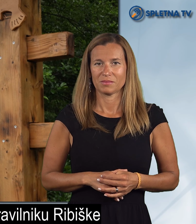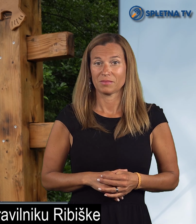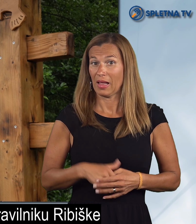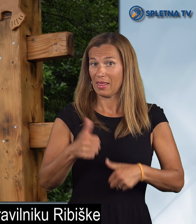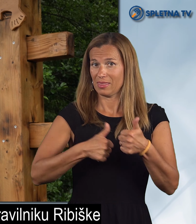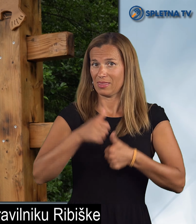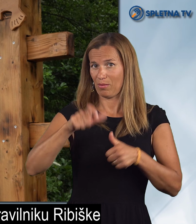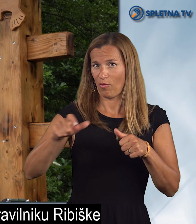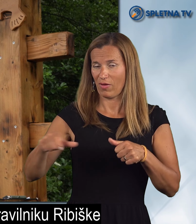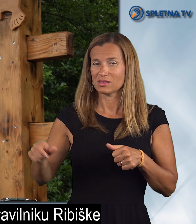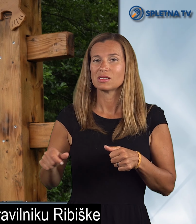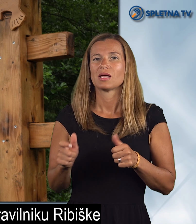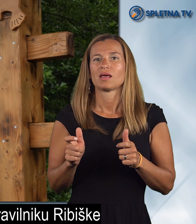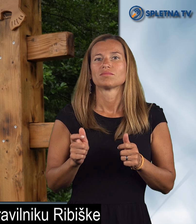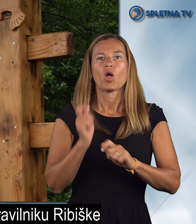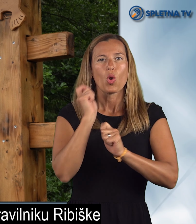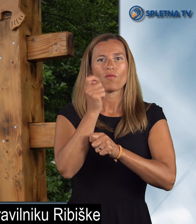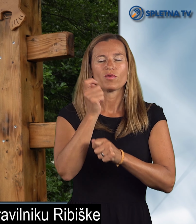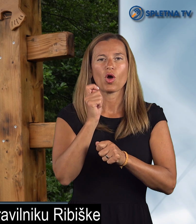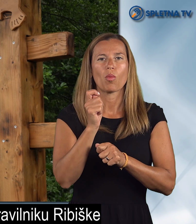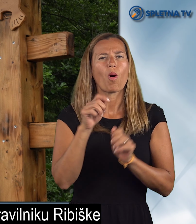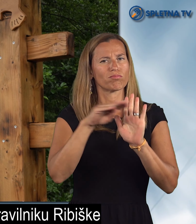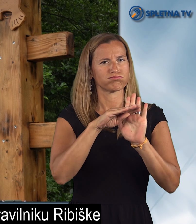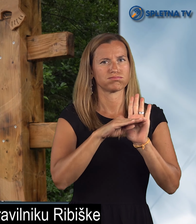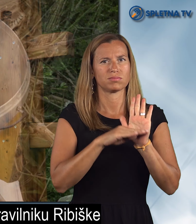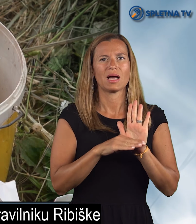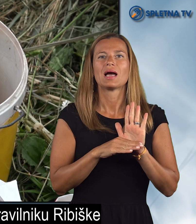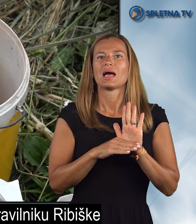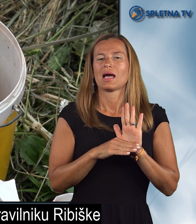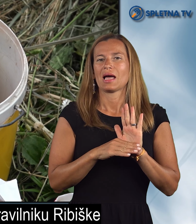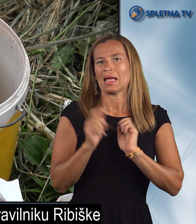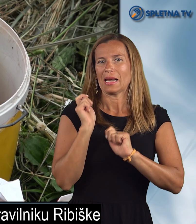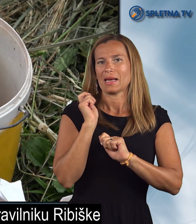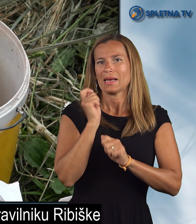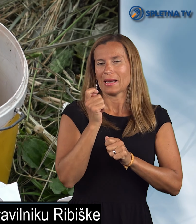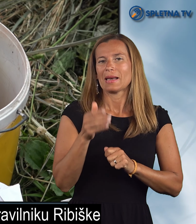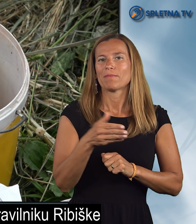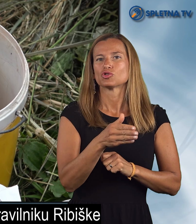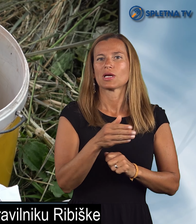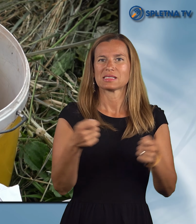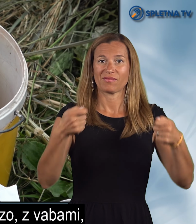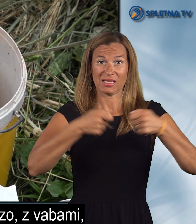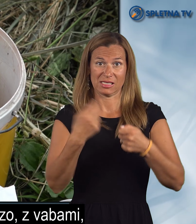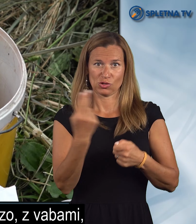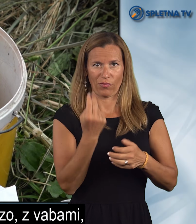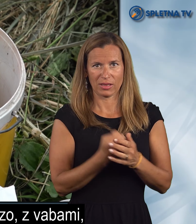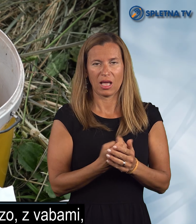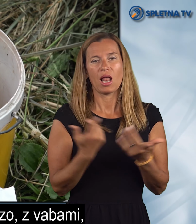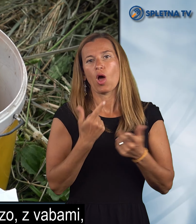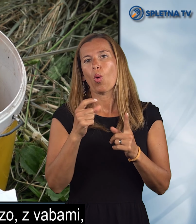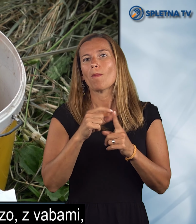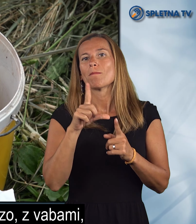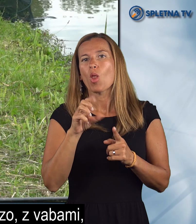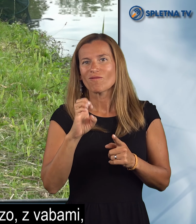Lovci lovijo po pravilniku Ribiške zveze Slovenije, lovijo na plovec, lahko lovijo na